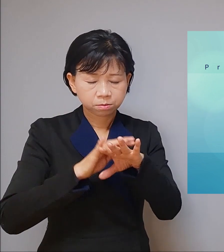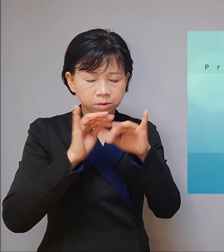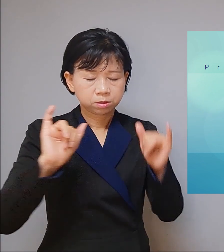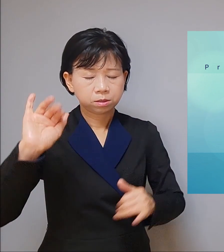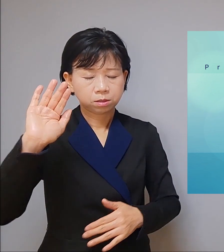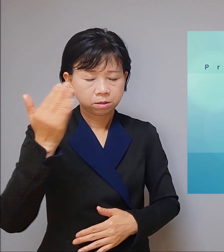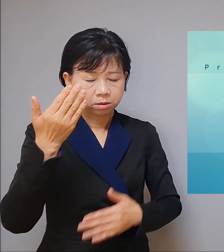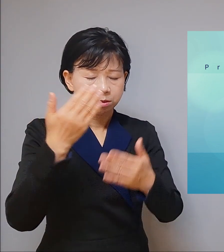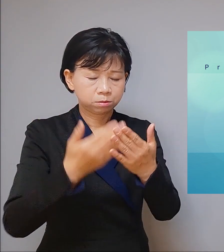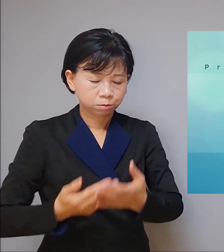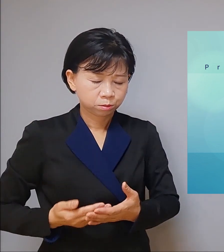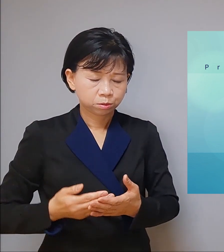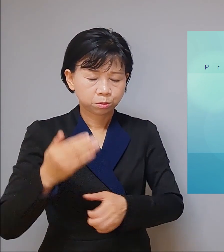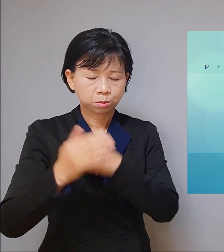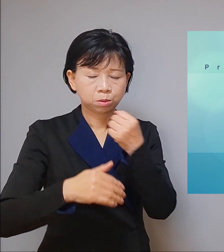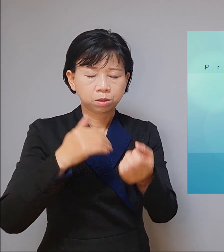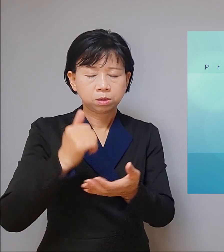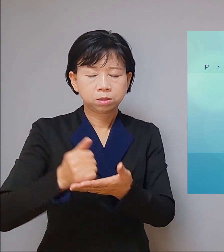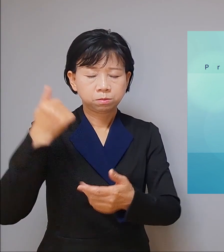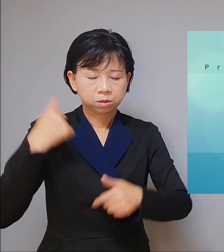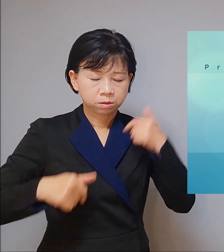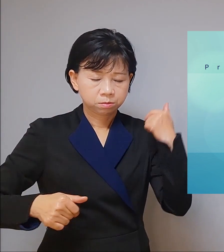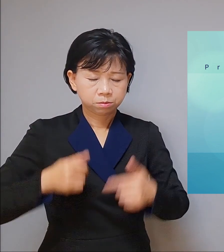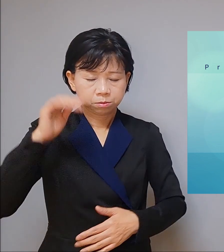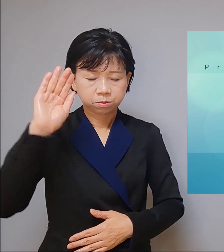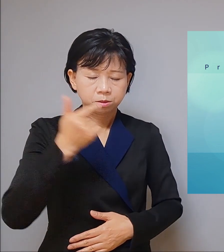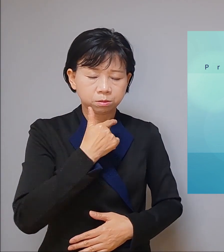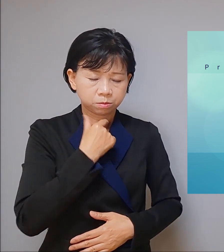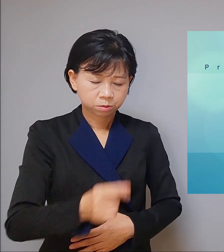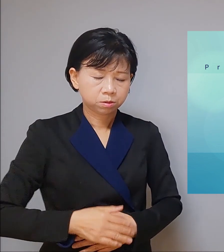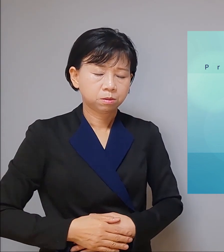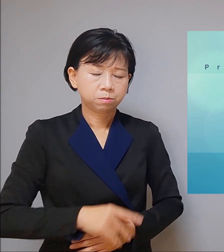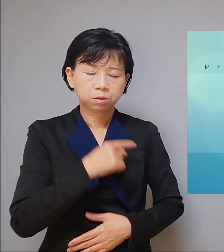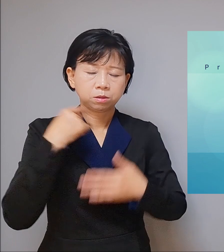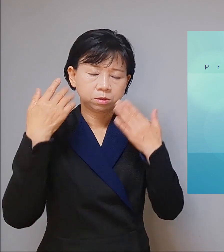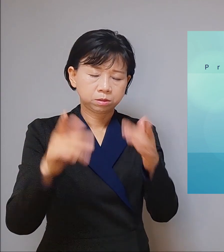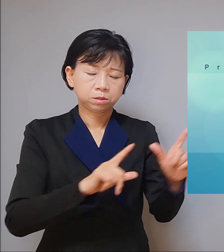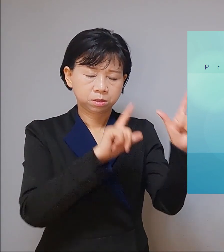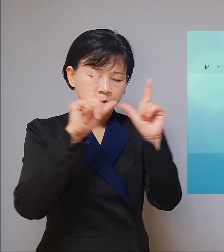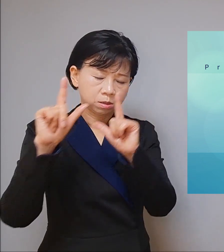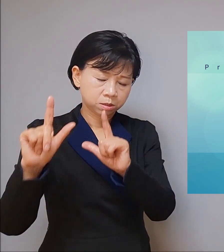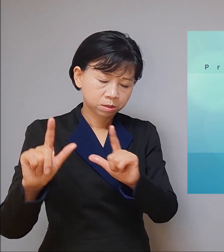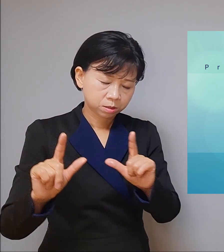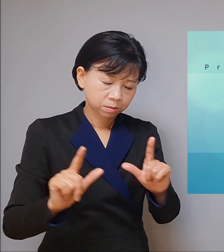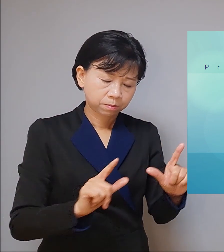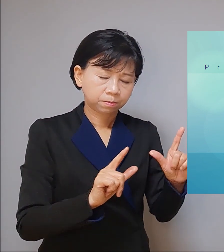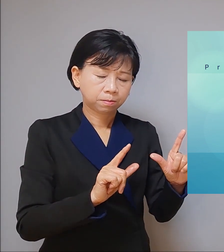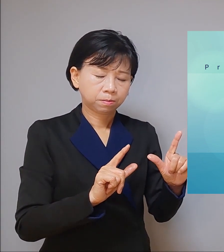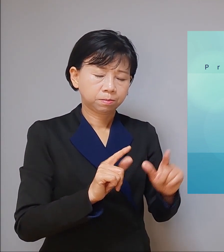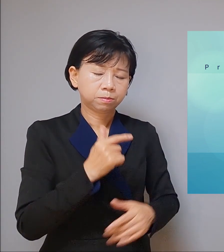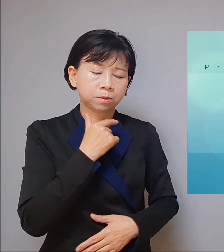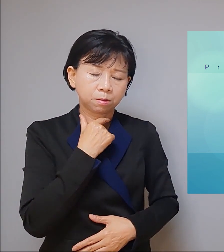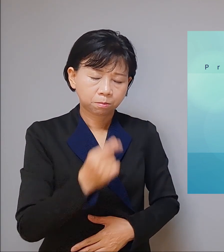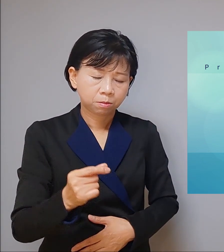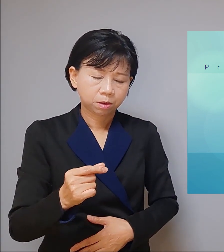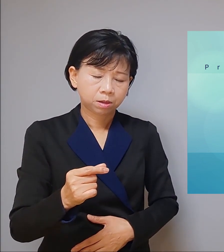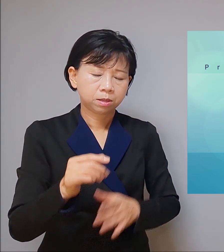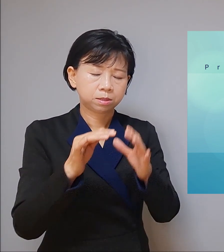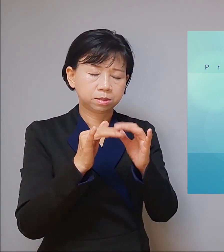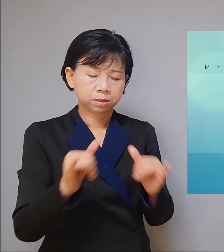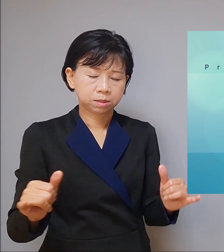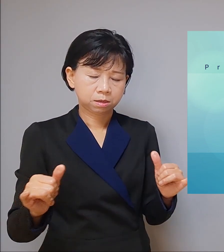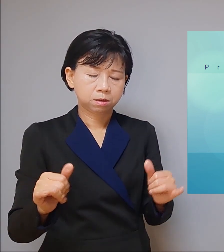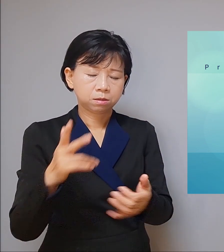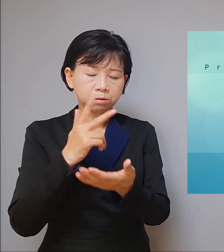되게 하시고 하나님께 기쁨이 되기를 원하며 헌신하며 살아가기는 삶이 되기를 소망하는